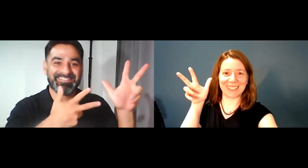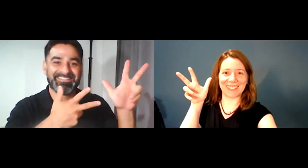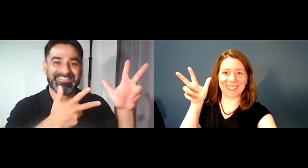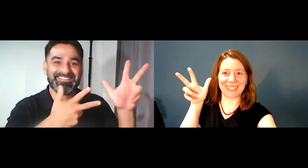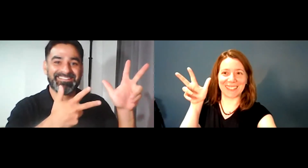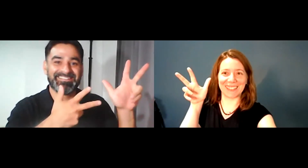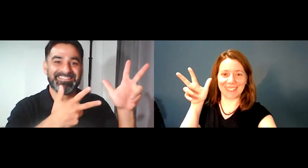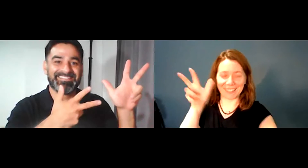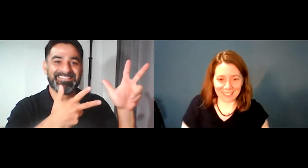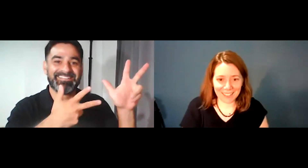Al revés lo hice yo.